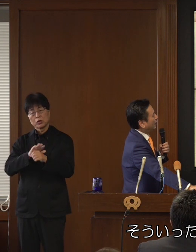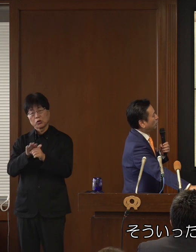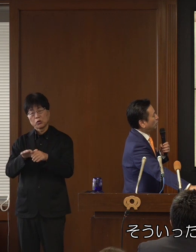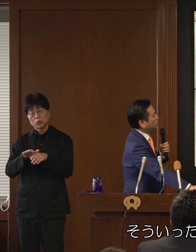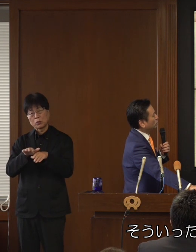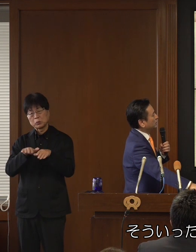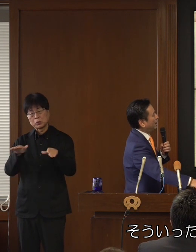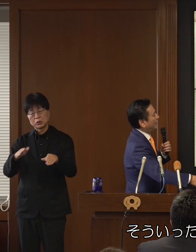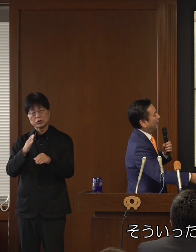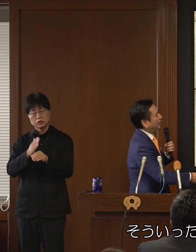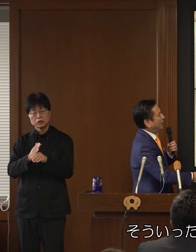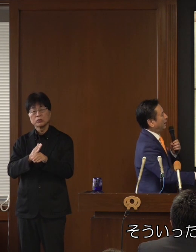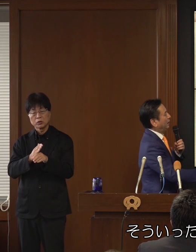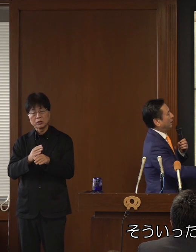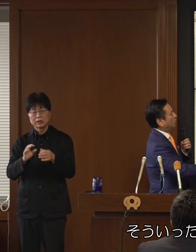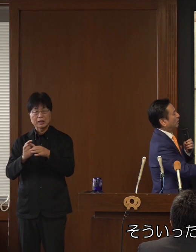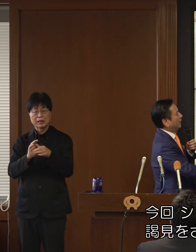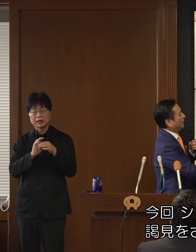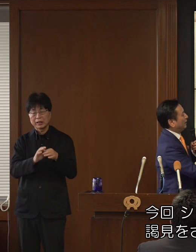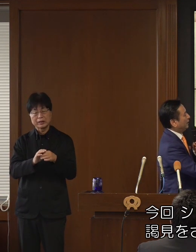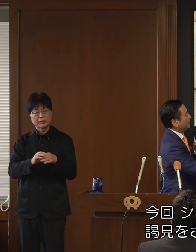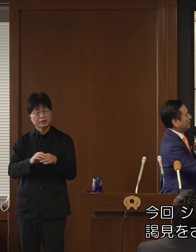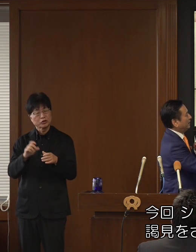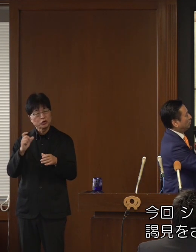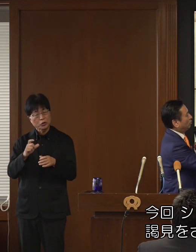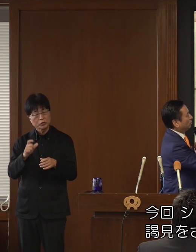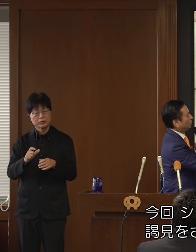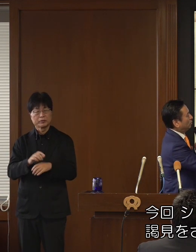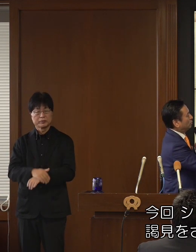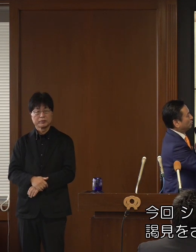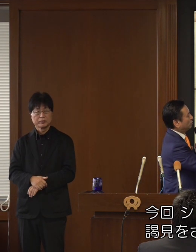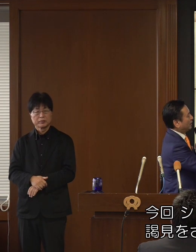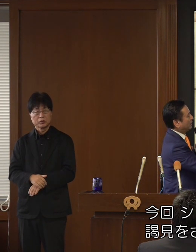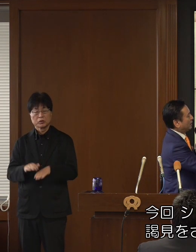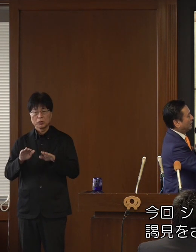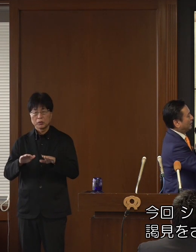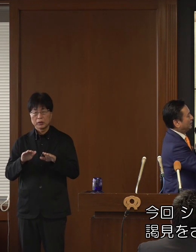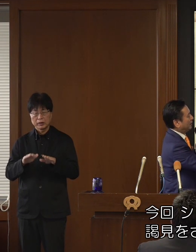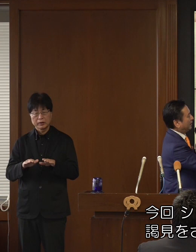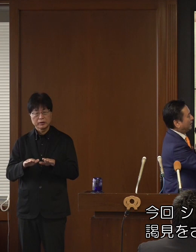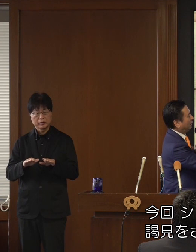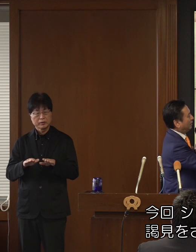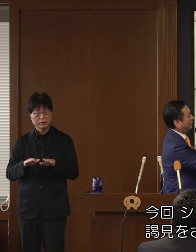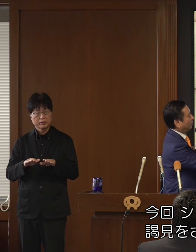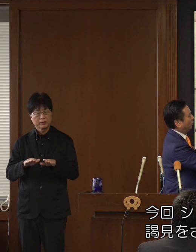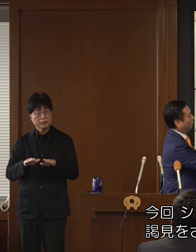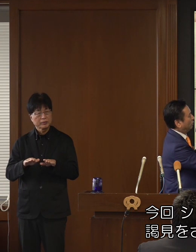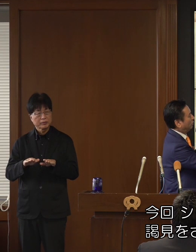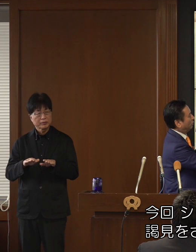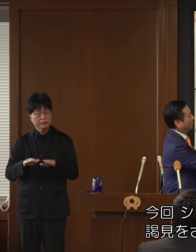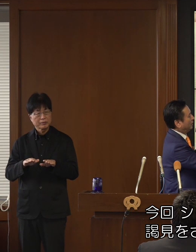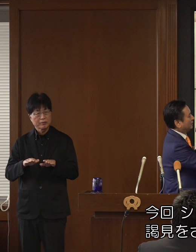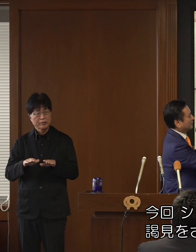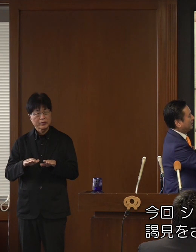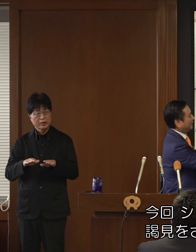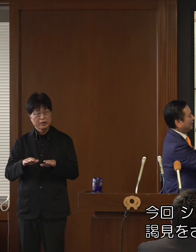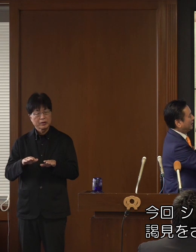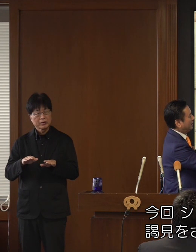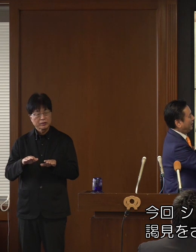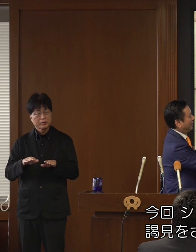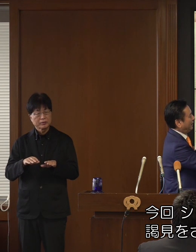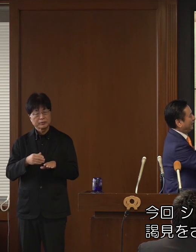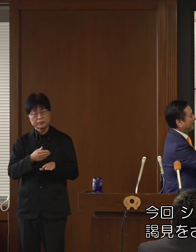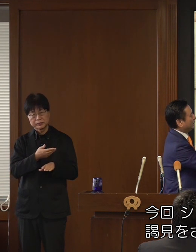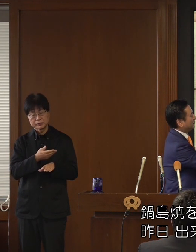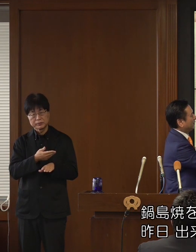が功を奏して、今回シリントン王女殿下が謁見をさせてい